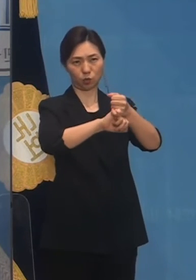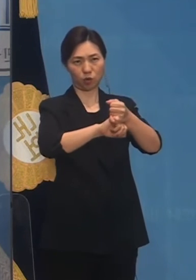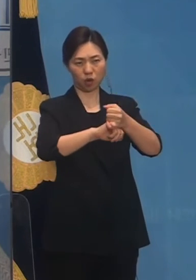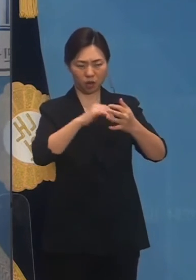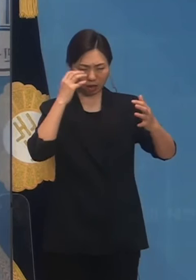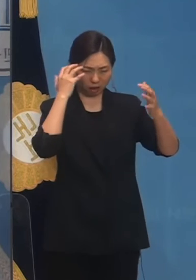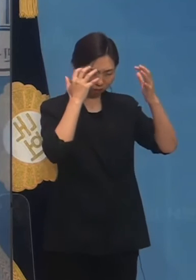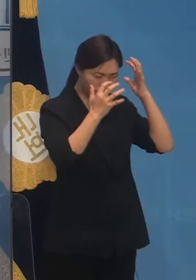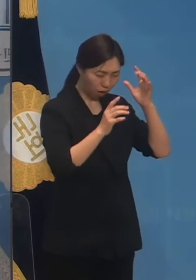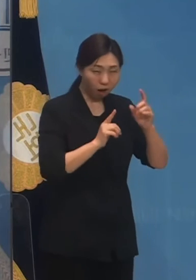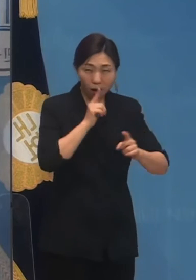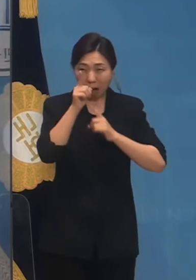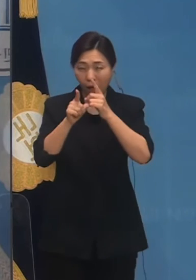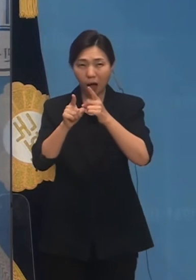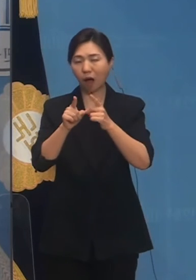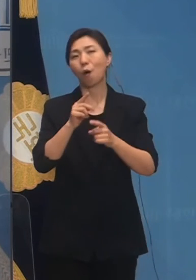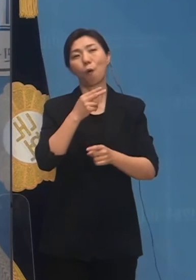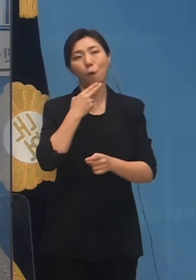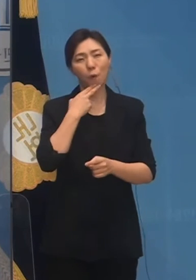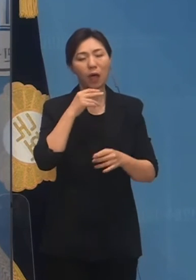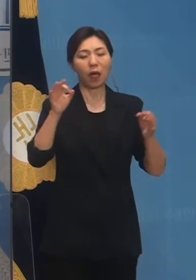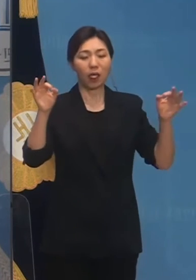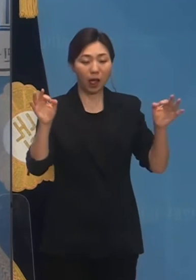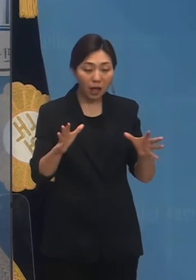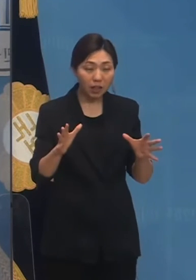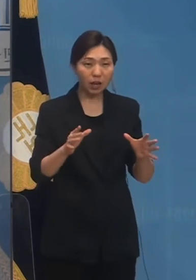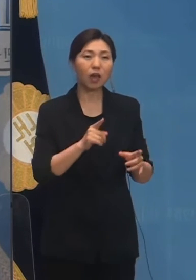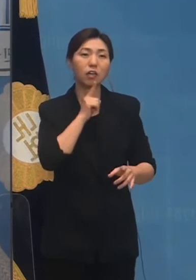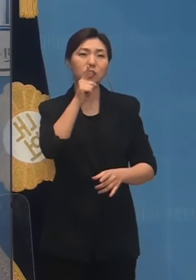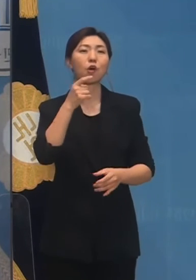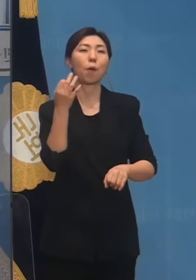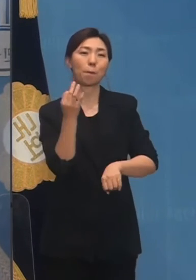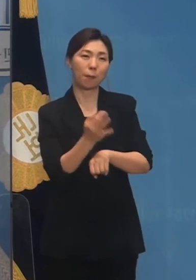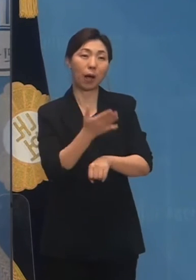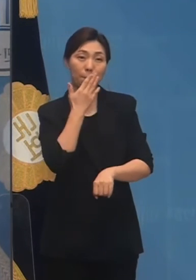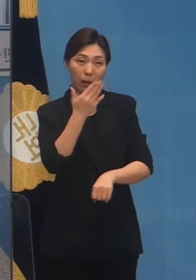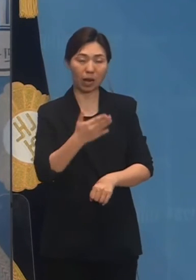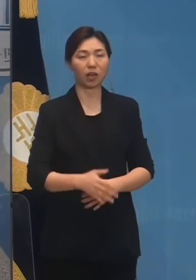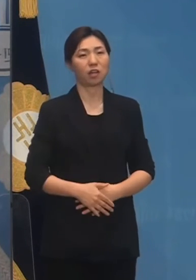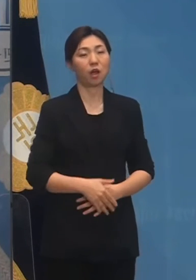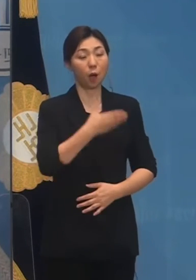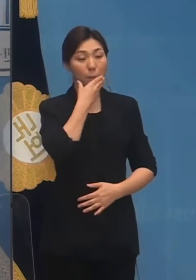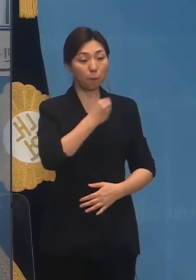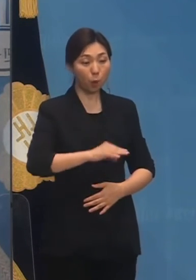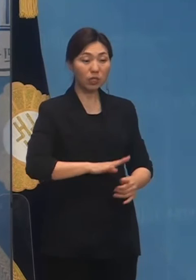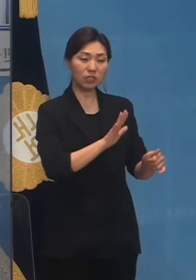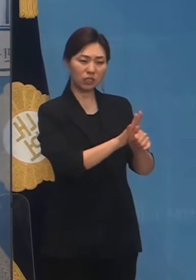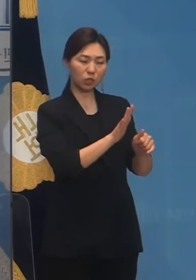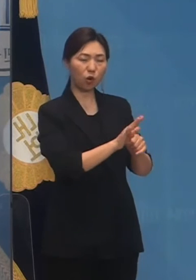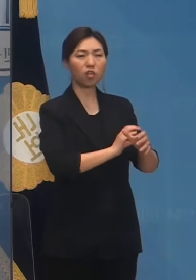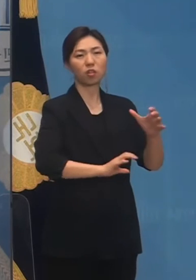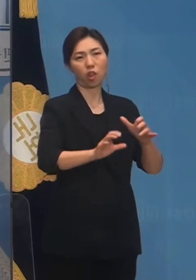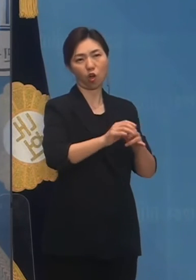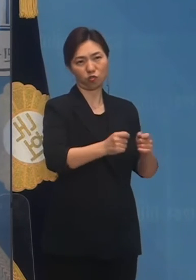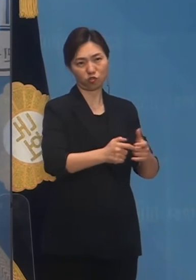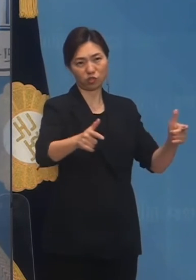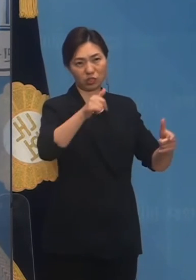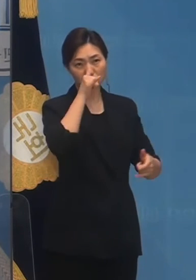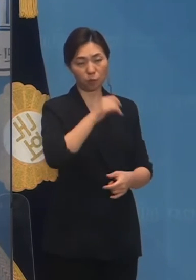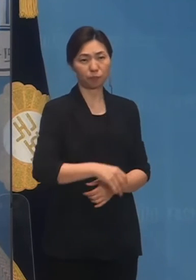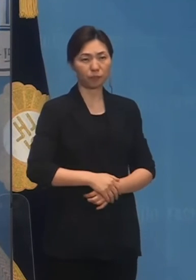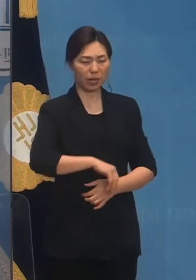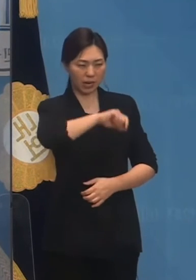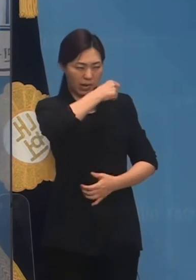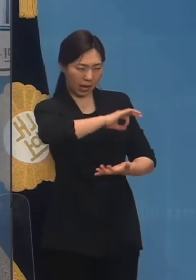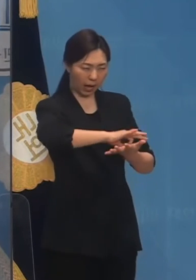복잡한 신청 절차는 단순화하고 복지 서비스의 질은 높이겠습니다. 복지 강화가 비용의 지출이 아닌